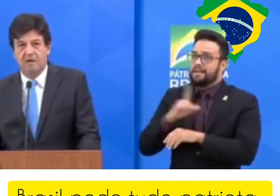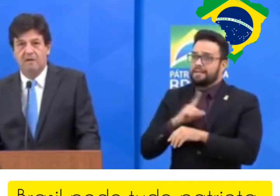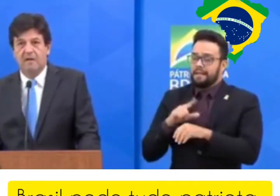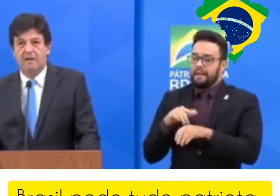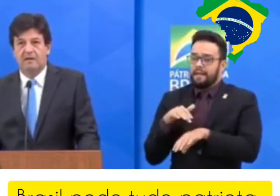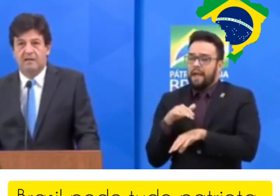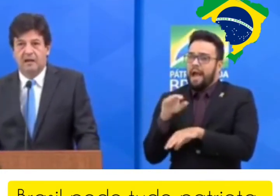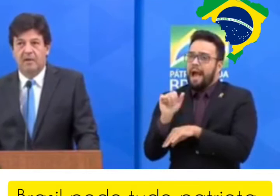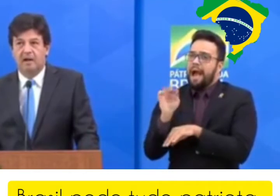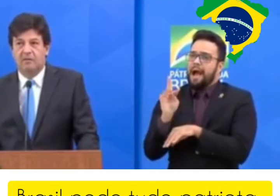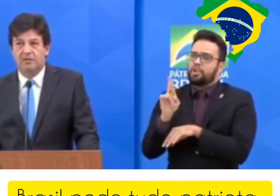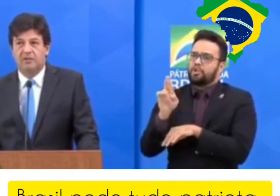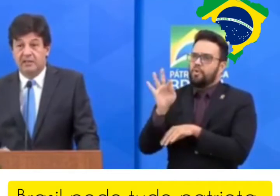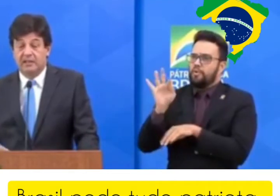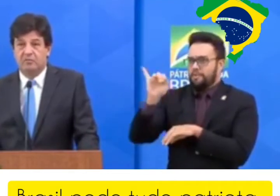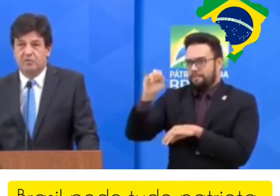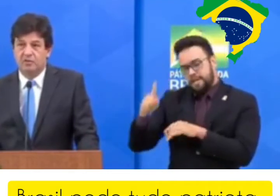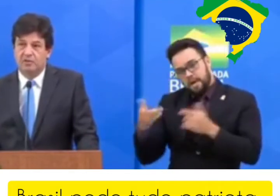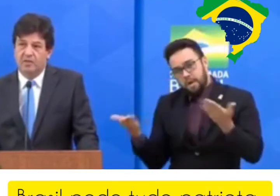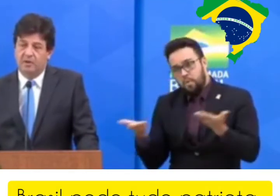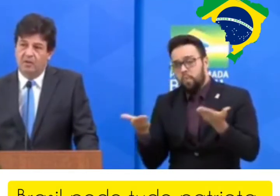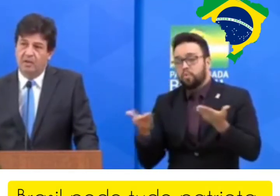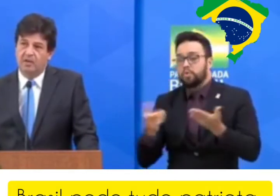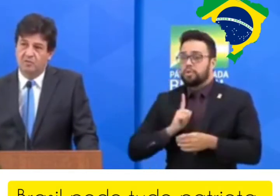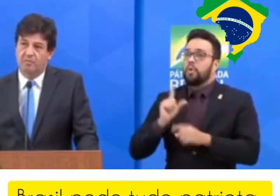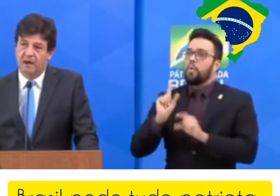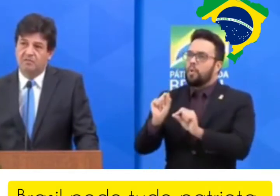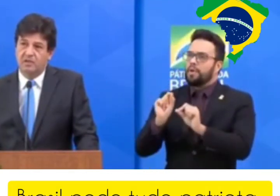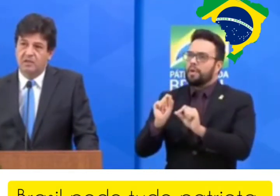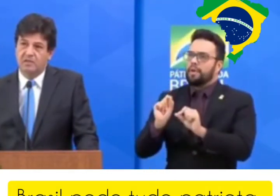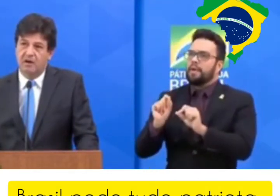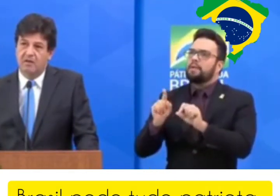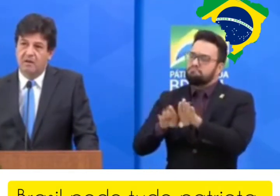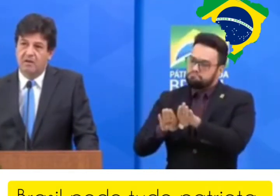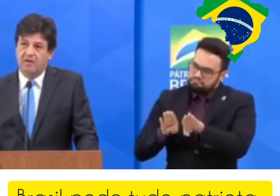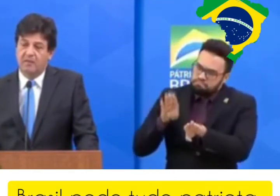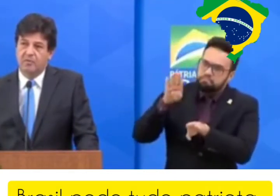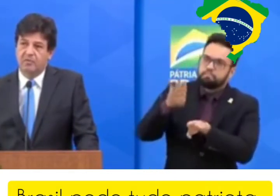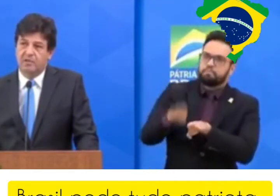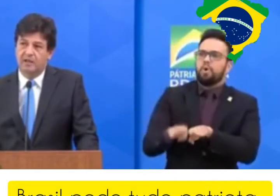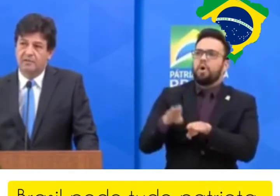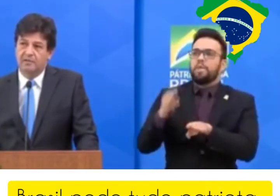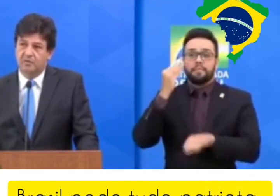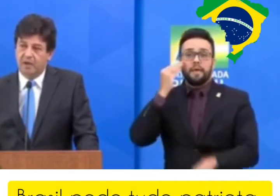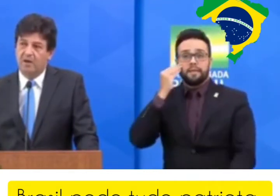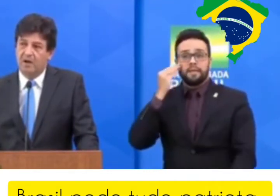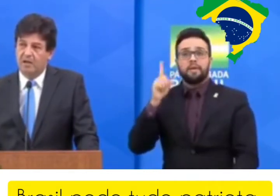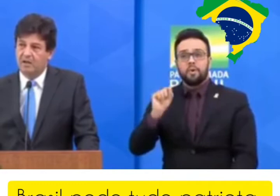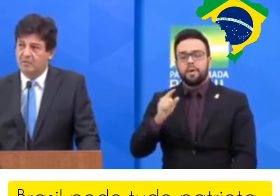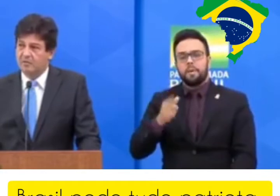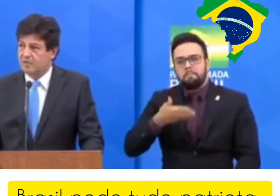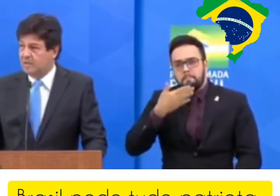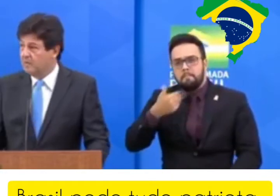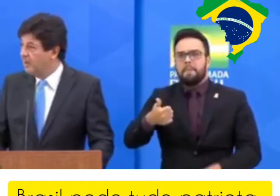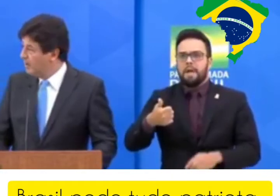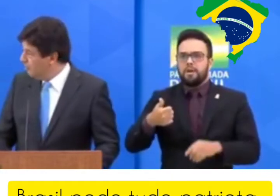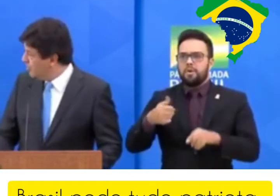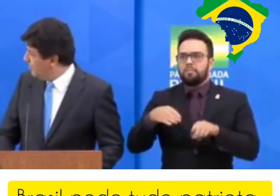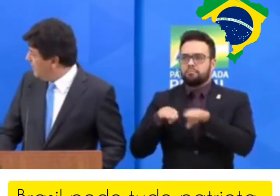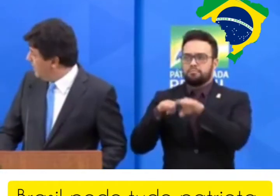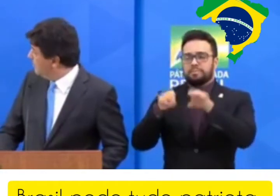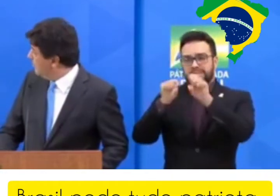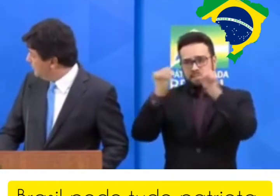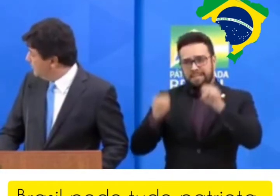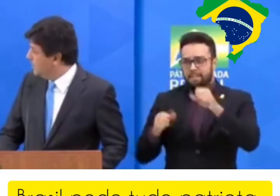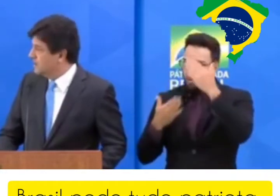medular espinhal, que trabalham hoje, que temos hoje, pelo menos um passo inicial na busca de um melhor equilíbrio do sistema.